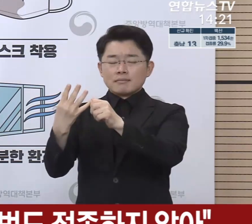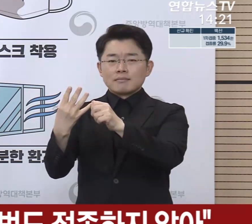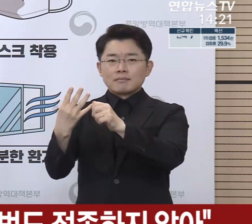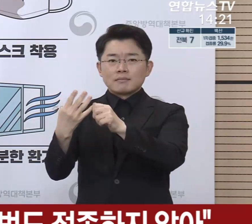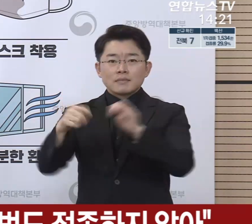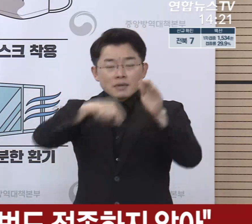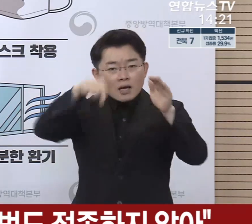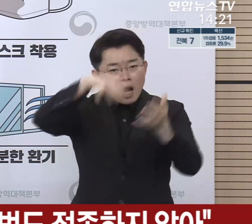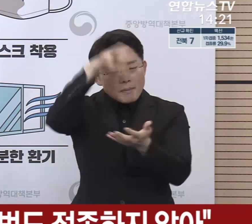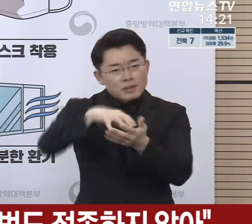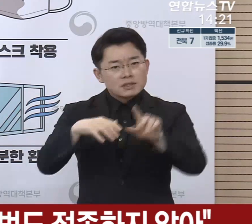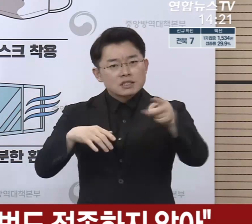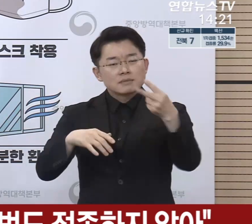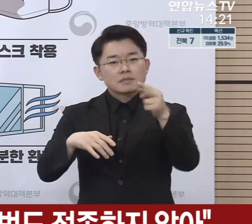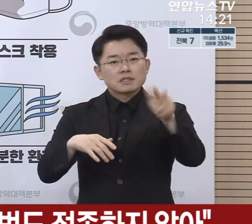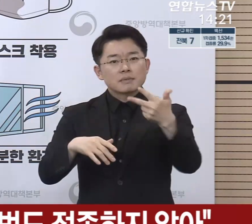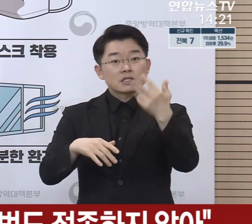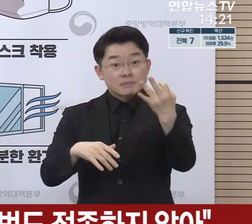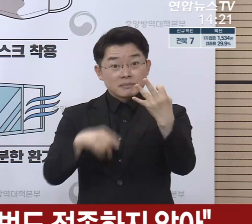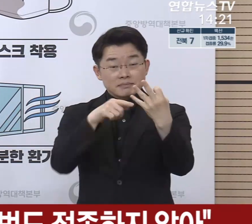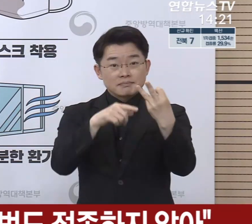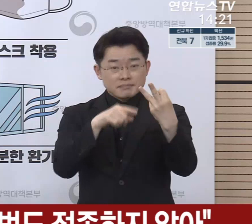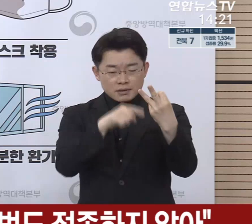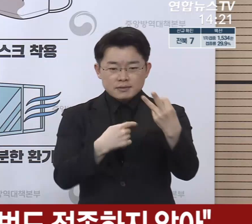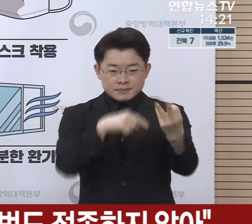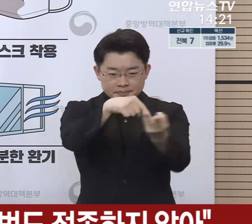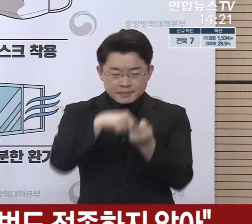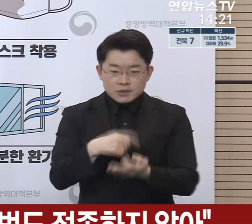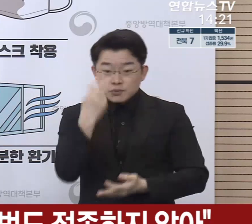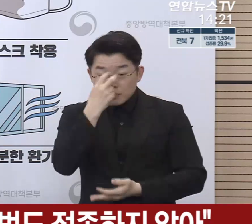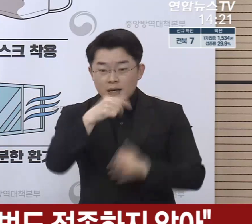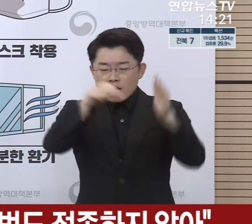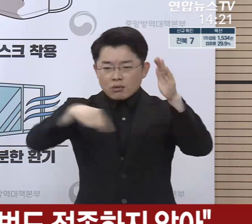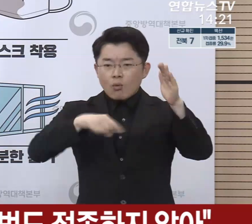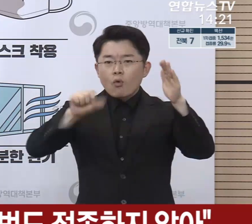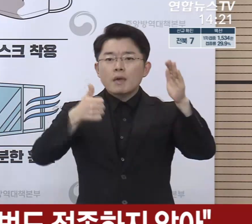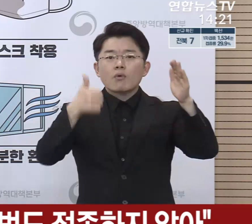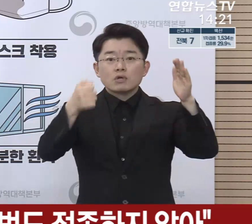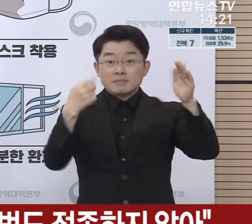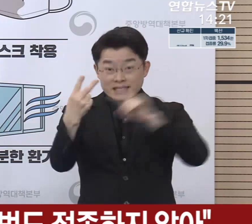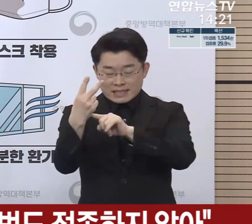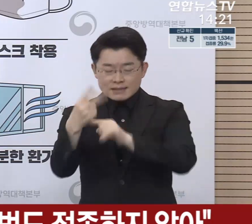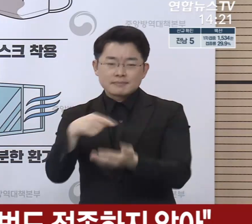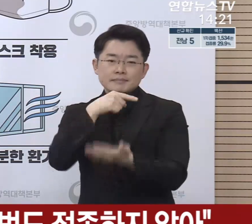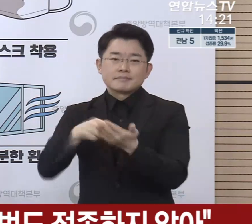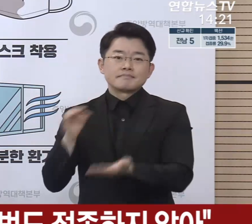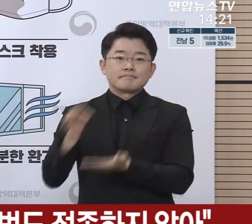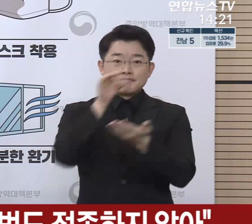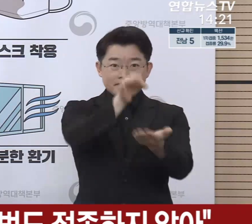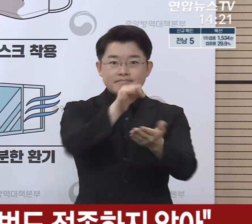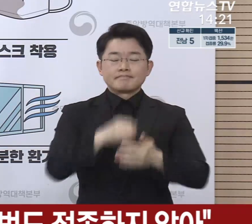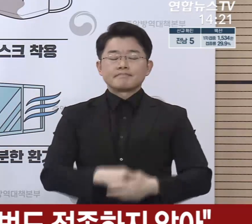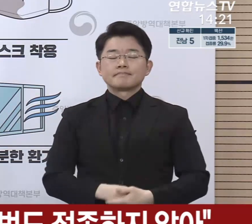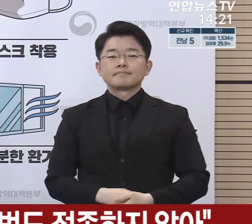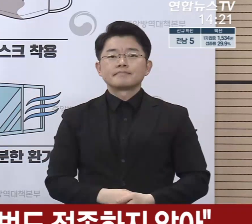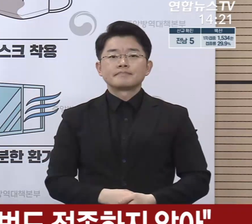총 713건에 대한 심의가 있었고 이 중에 525건이 보상 결정이 되었습니다.